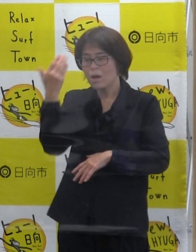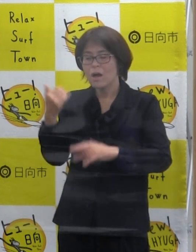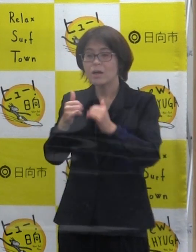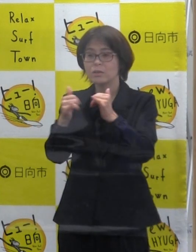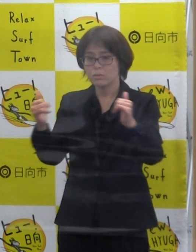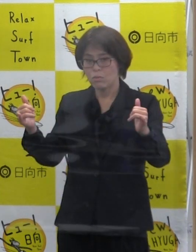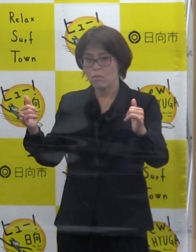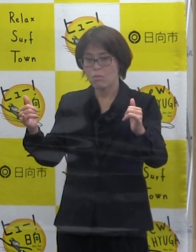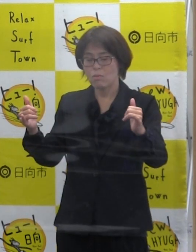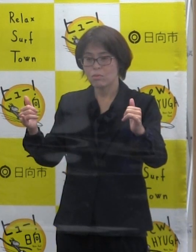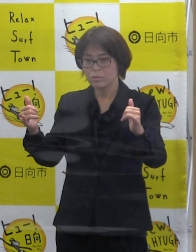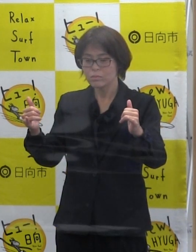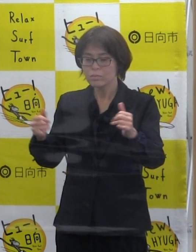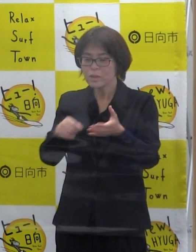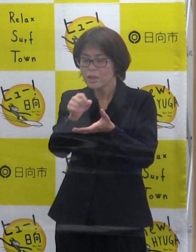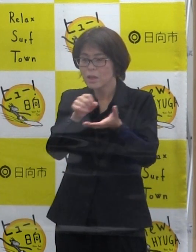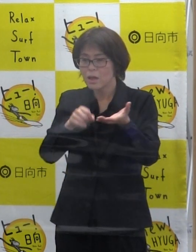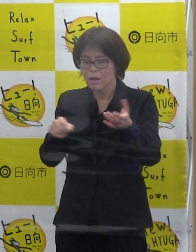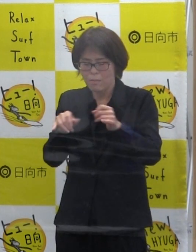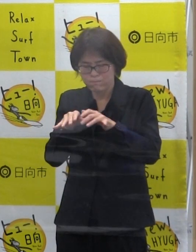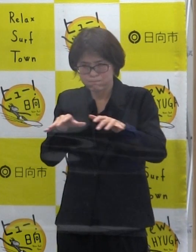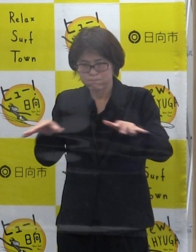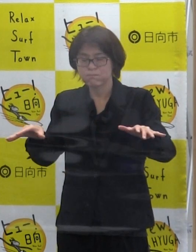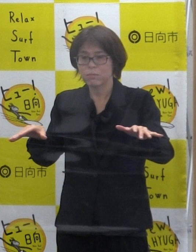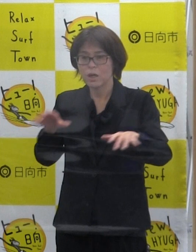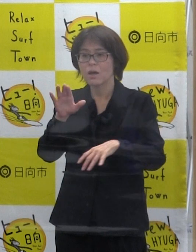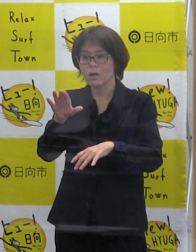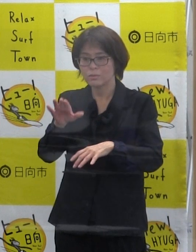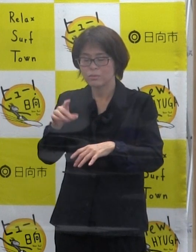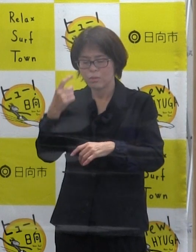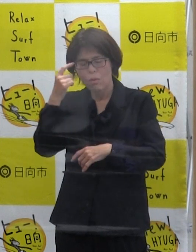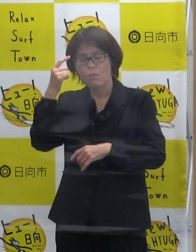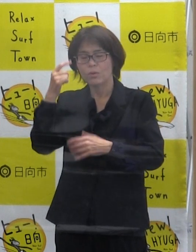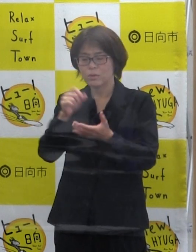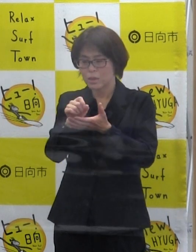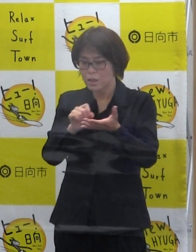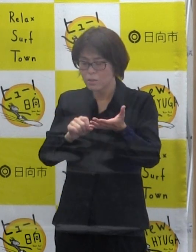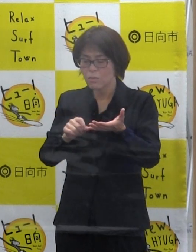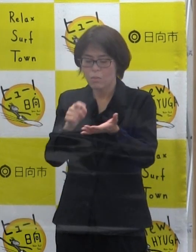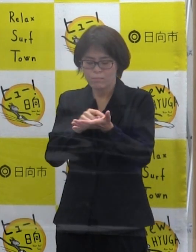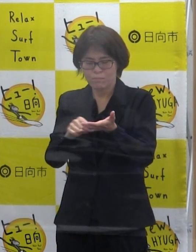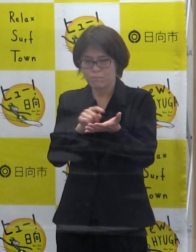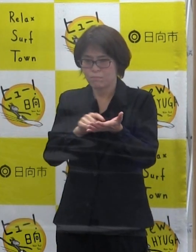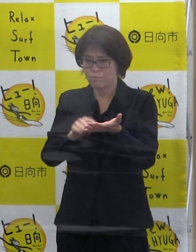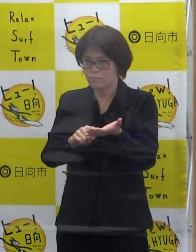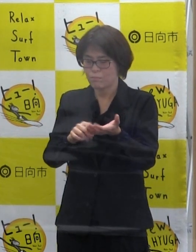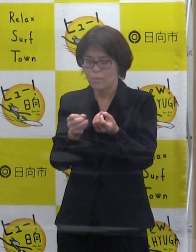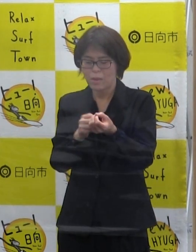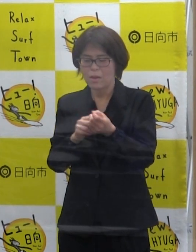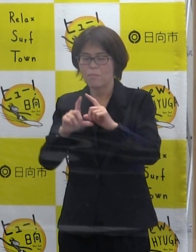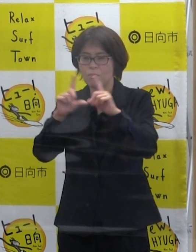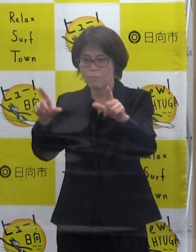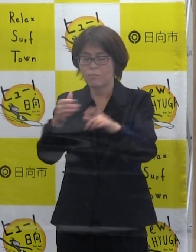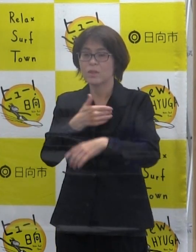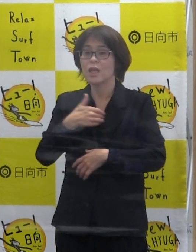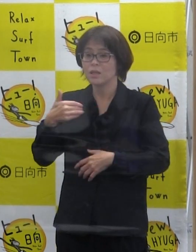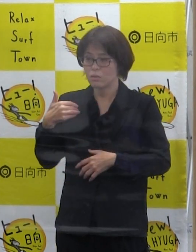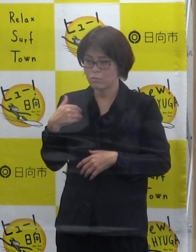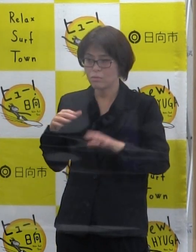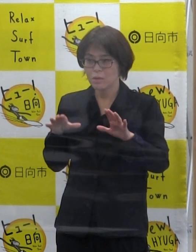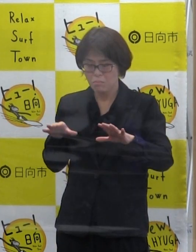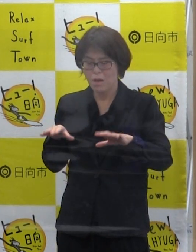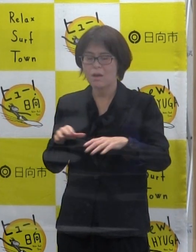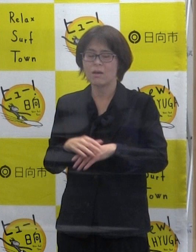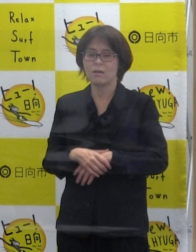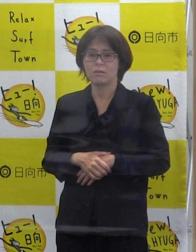に短歌ブームが到来しており、思いついた一句をすぐに SNS 経由で発信できるのもこ